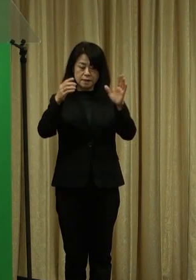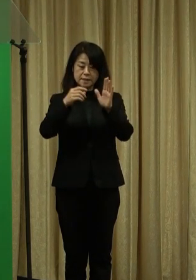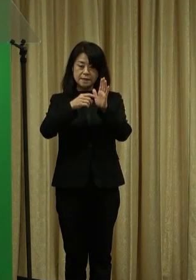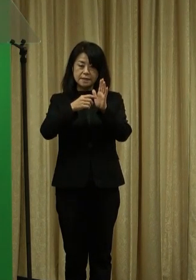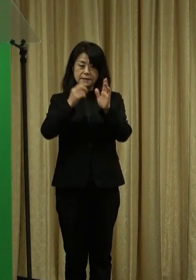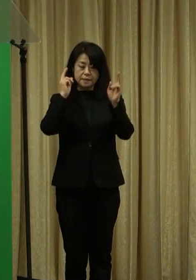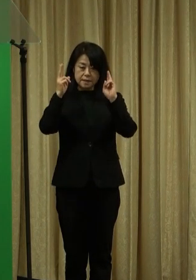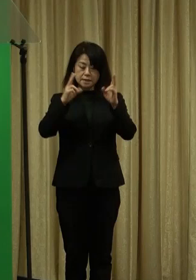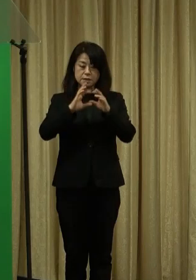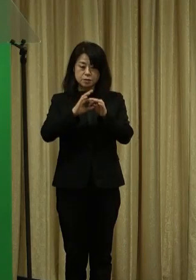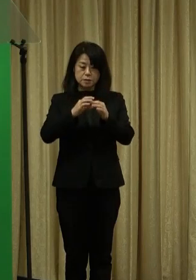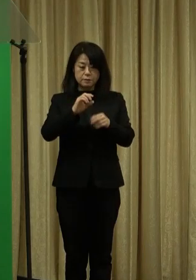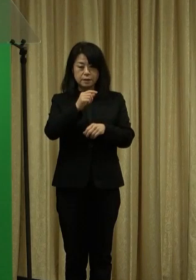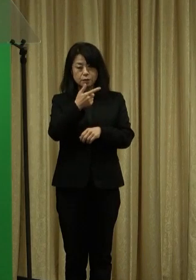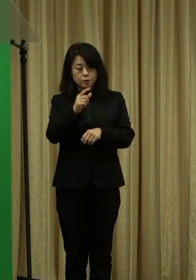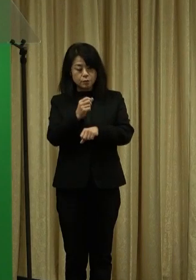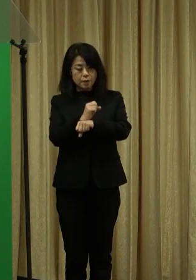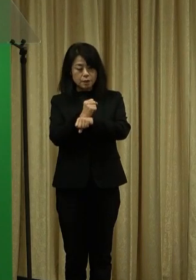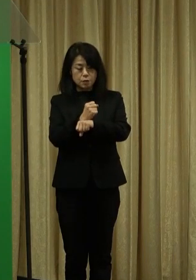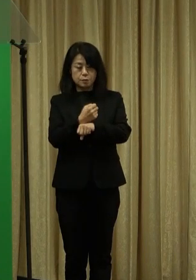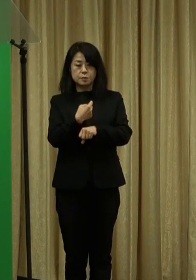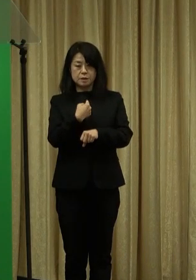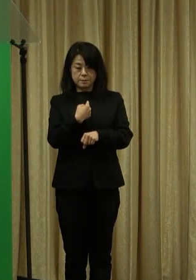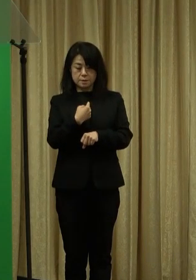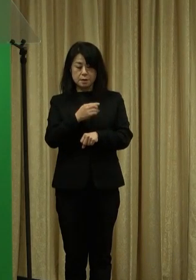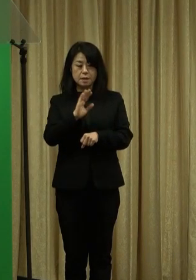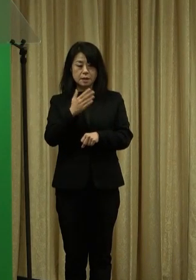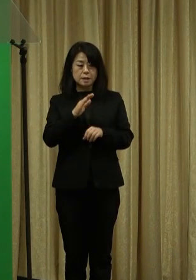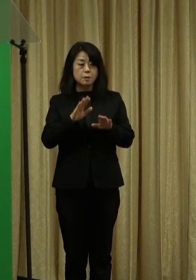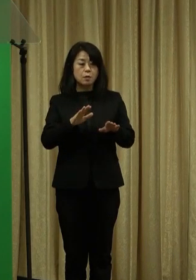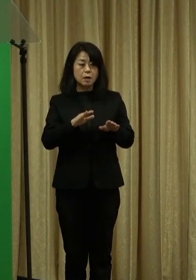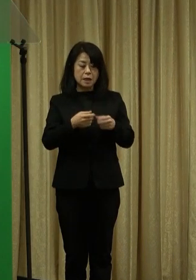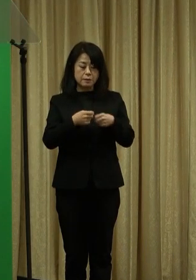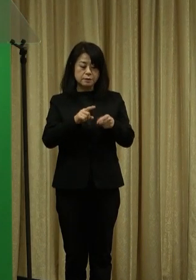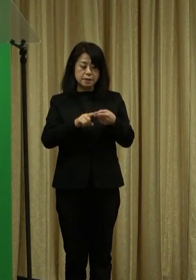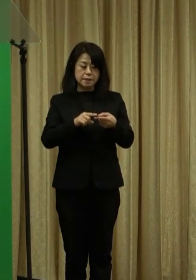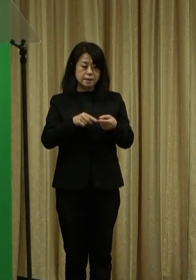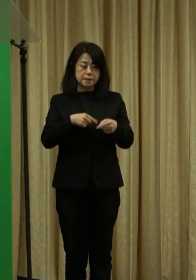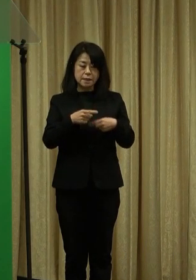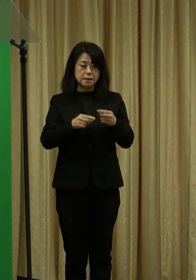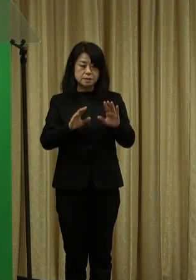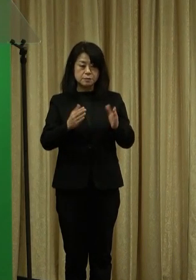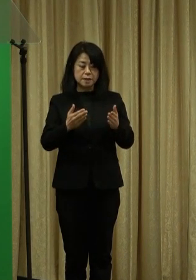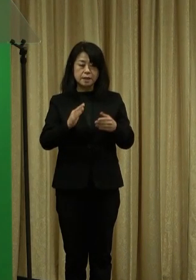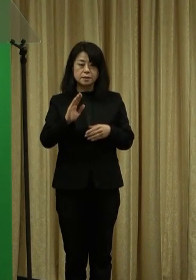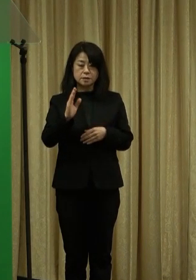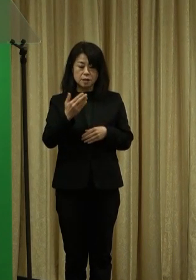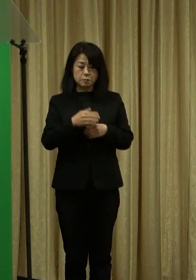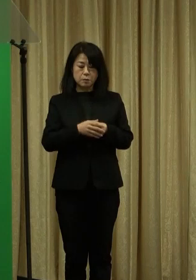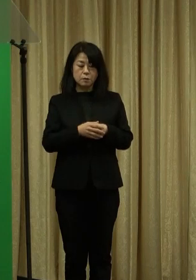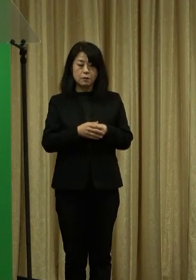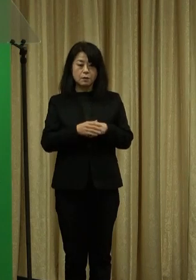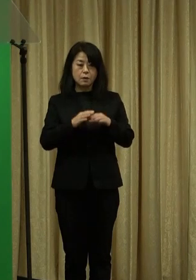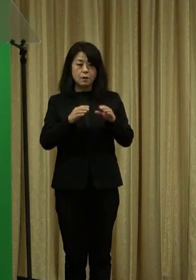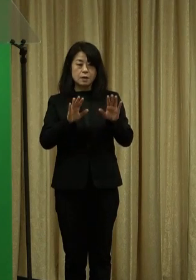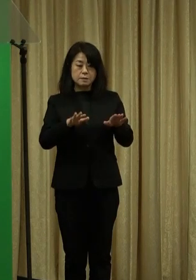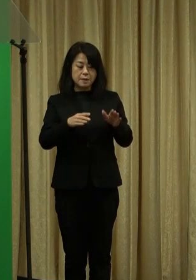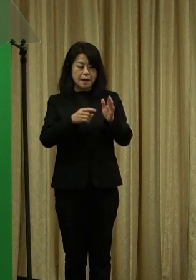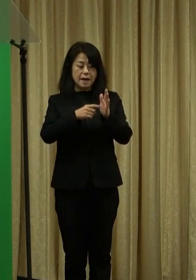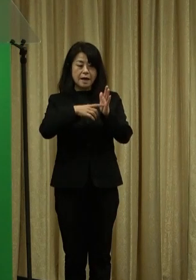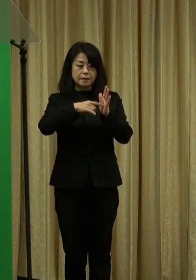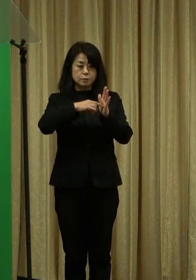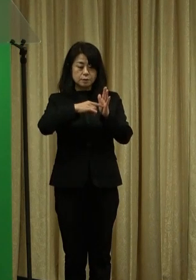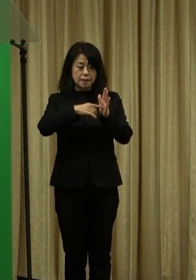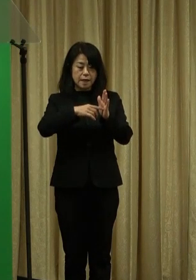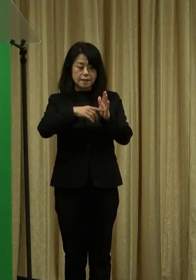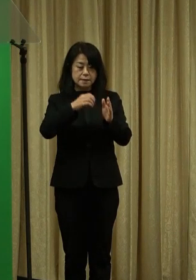。まあ、今回そこまで具体的な話ではありませんけれども、まあ、今や半導体産業を支